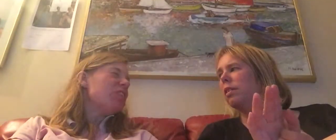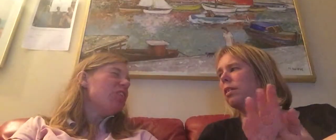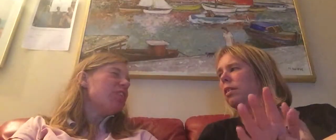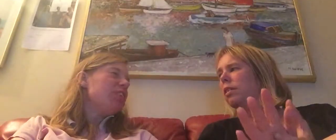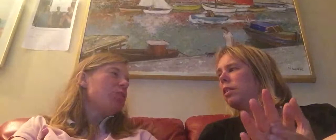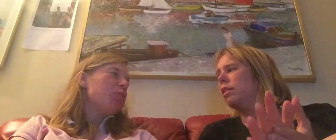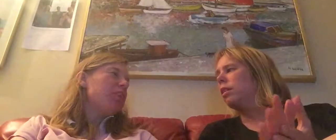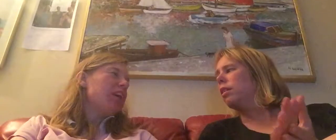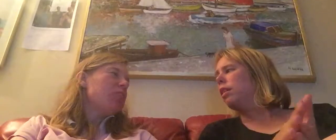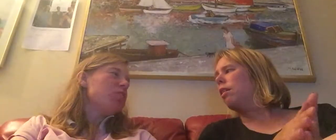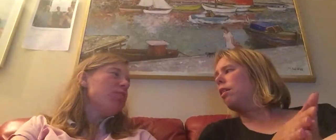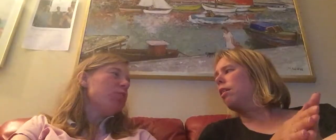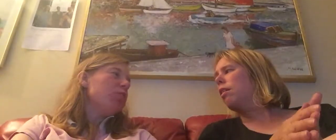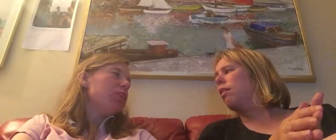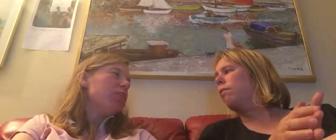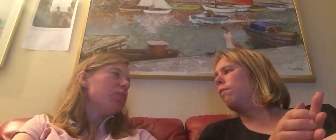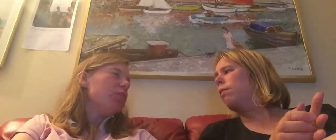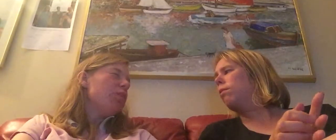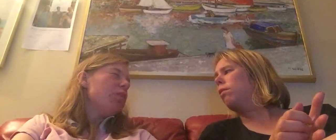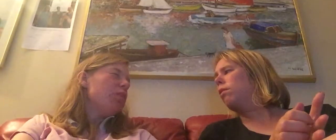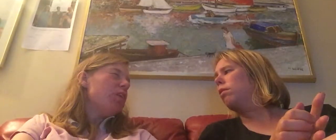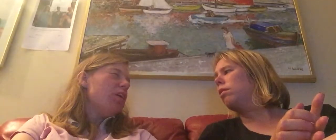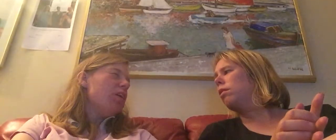snart. Augusti blir hon år. Vem då?